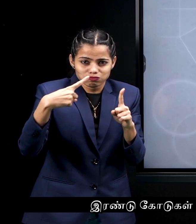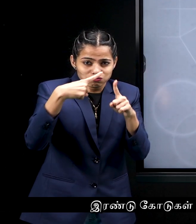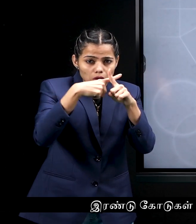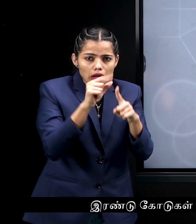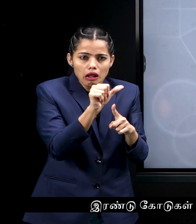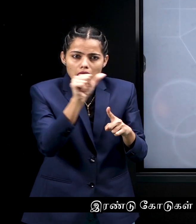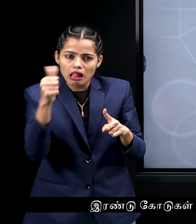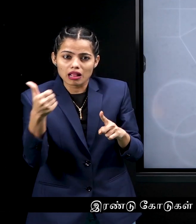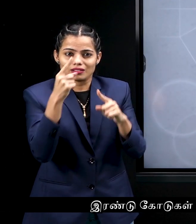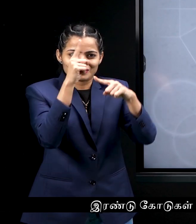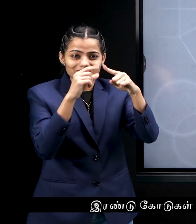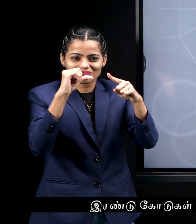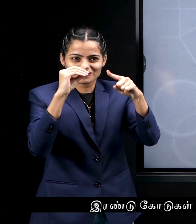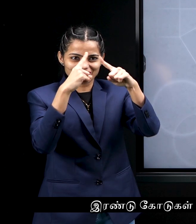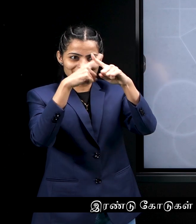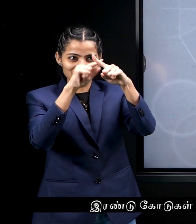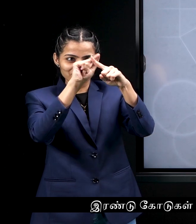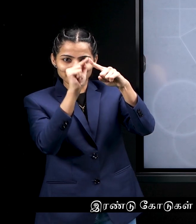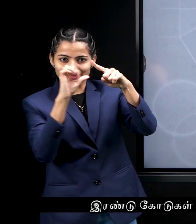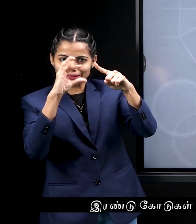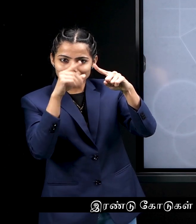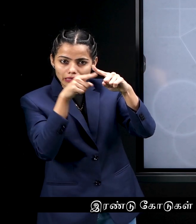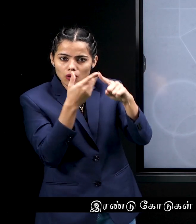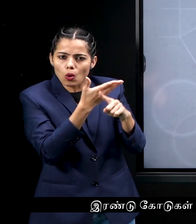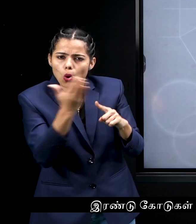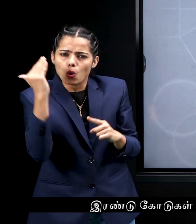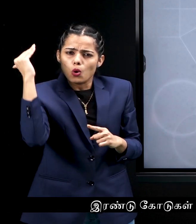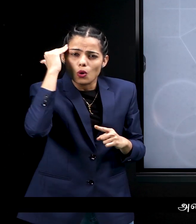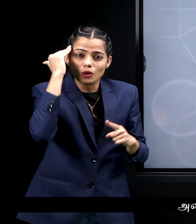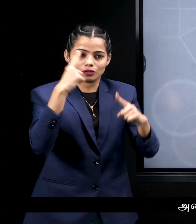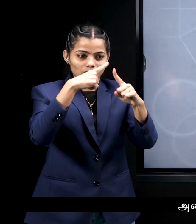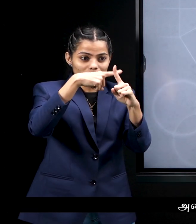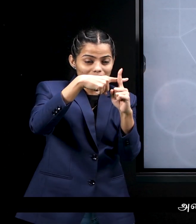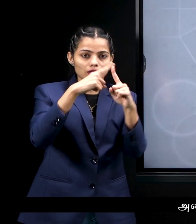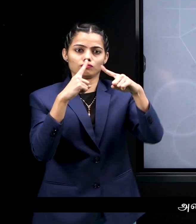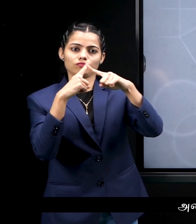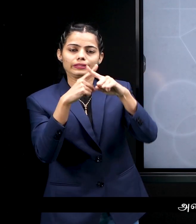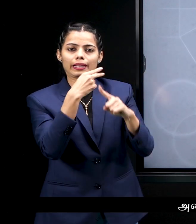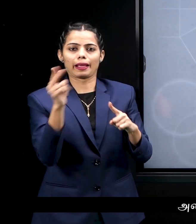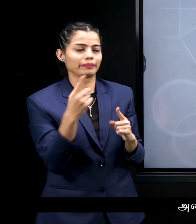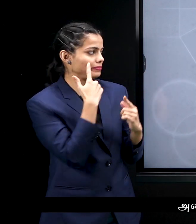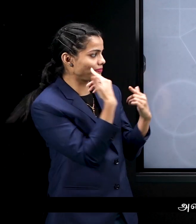இரண்டு கோடுகள் ஒன்றையொன்று 90 பாகை கோணத்தில் வெட்டும்போது அவை செங்குத்து கோடுகள் எனப்படும்.